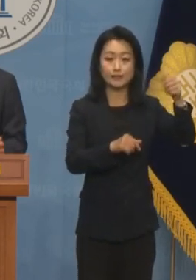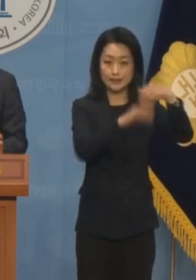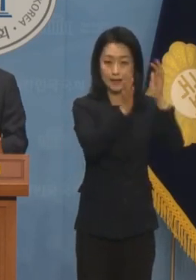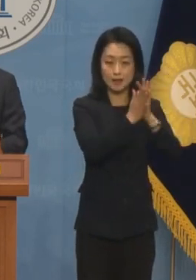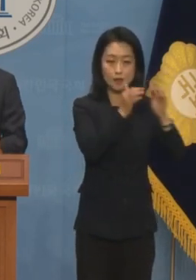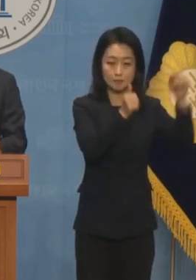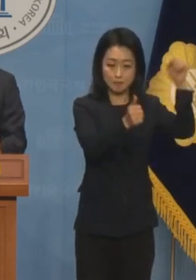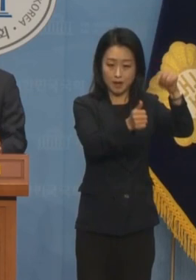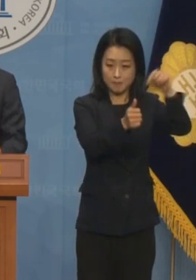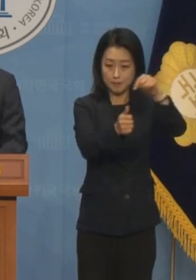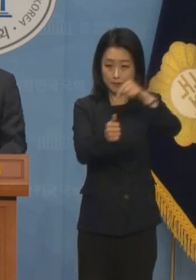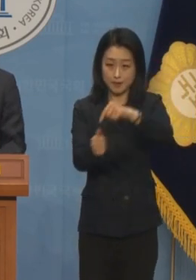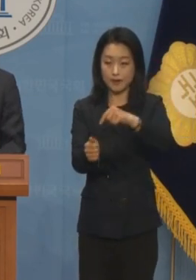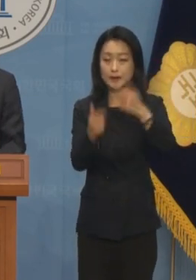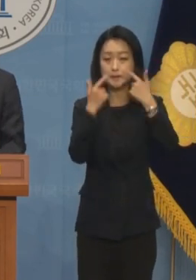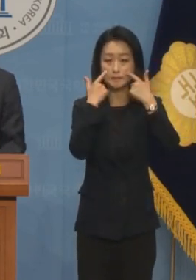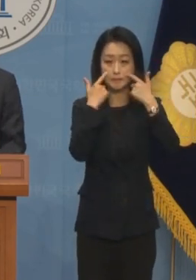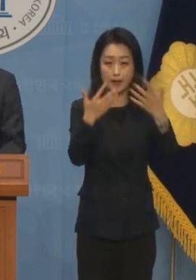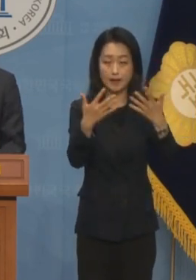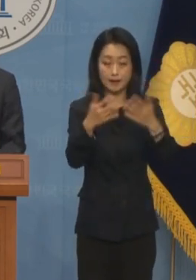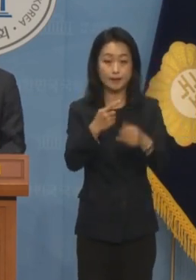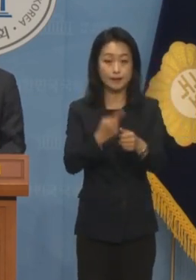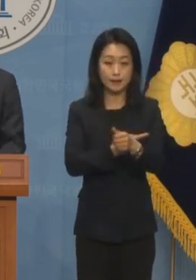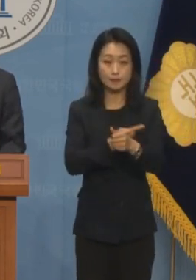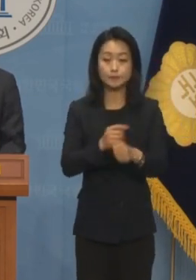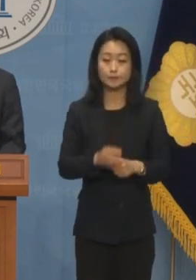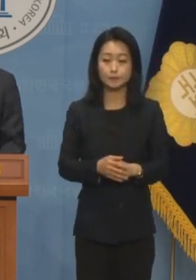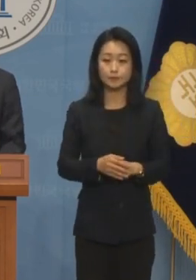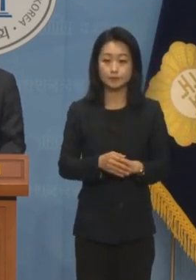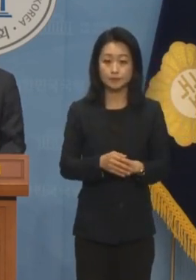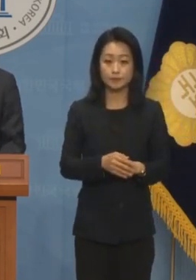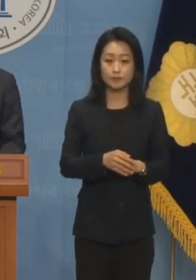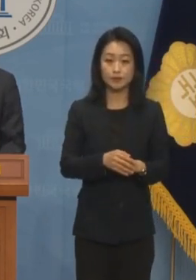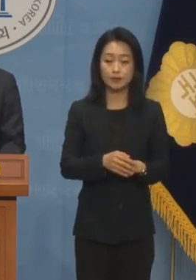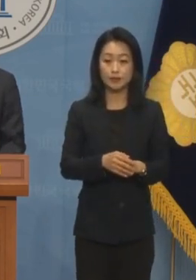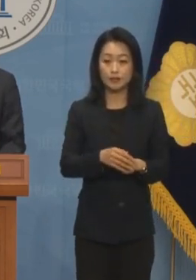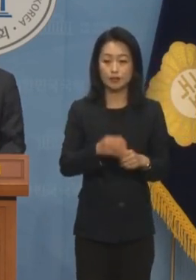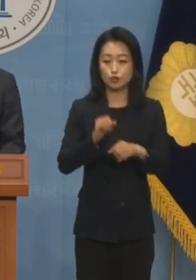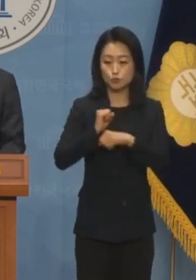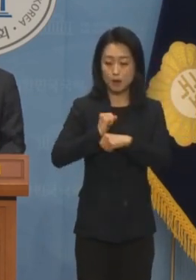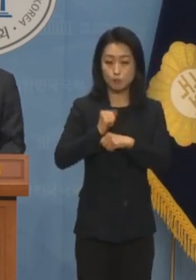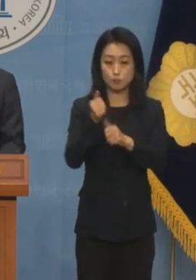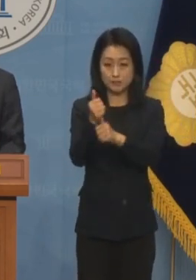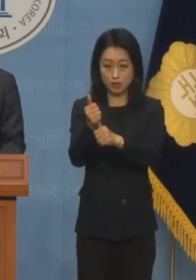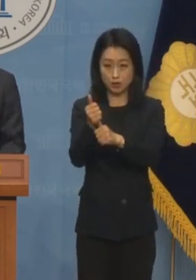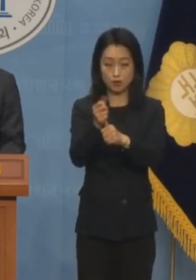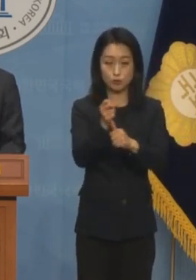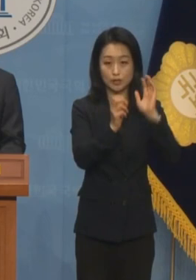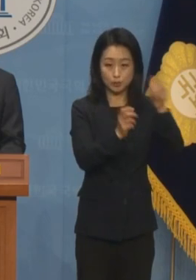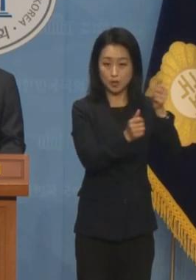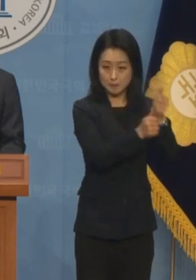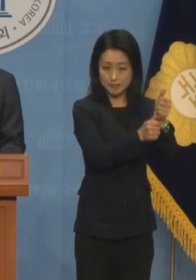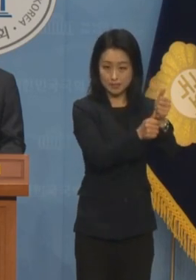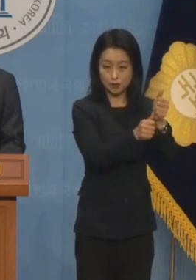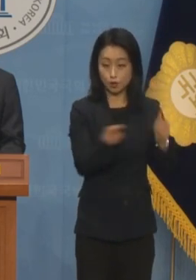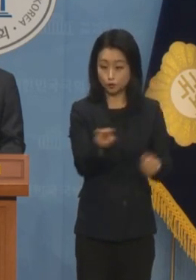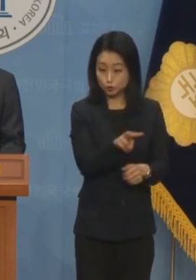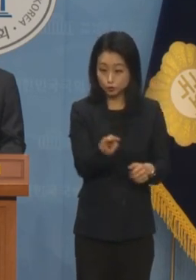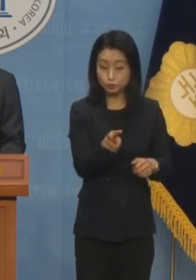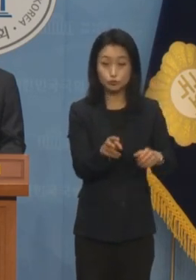명백합니다. 그렇다면 공직기강 비서관과 국방비서관은 대통령의 지시